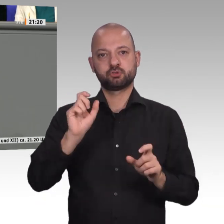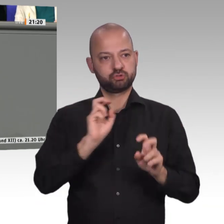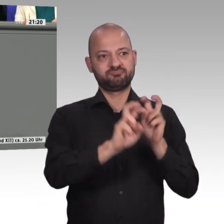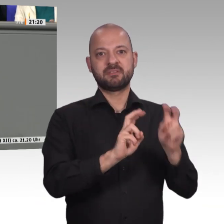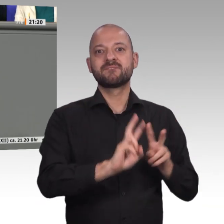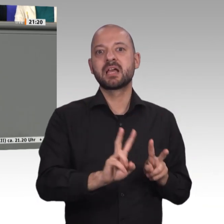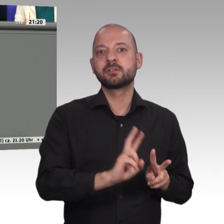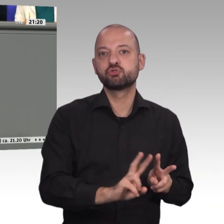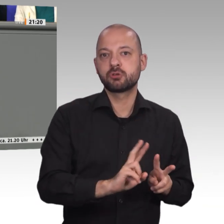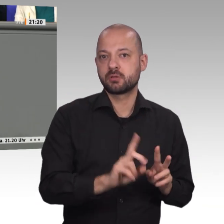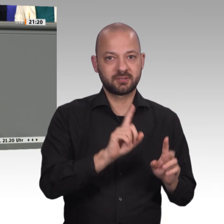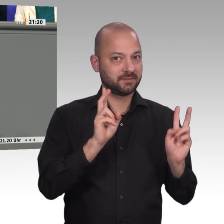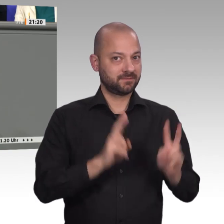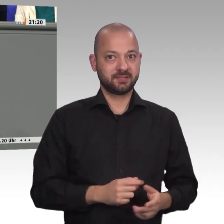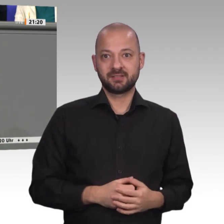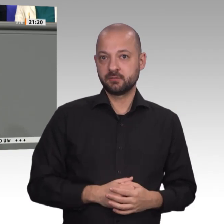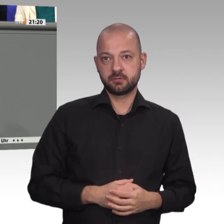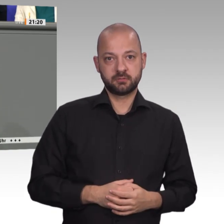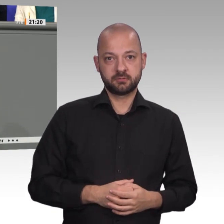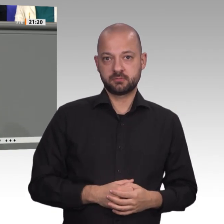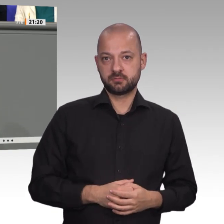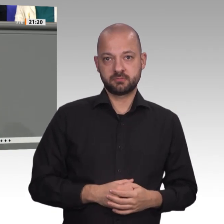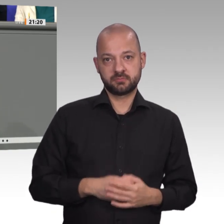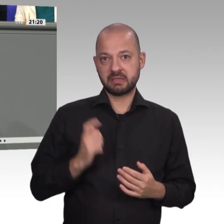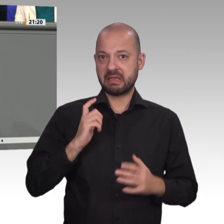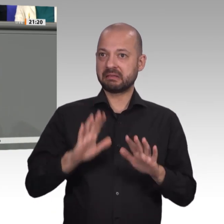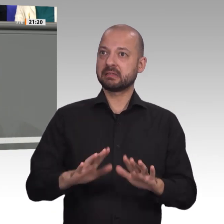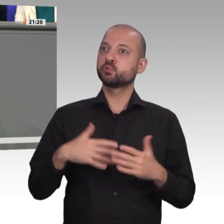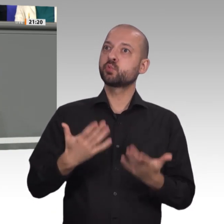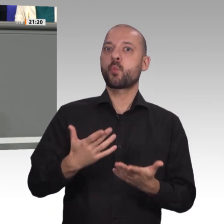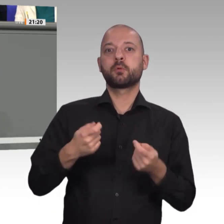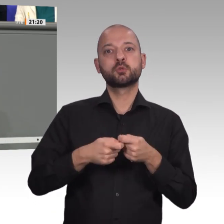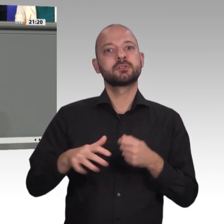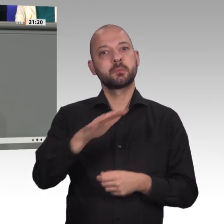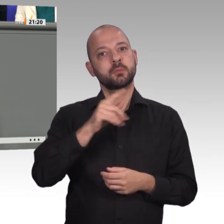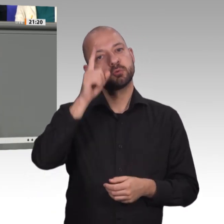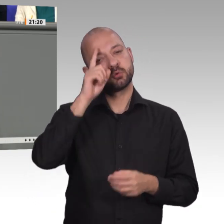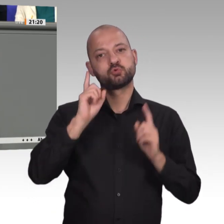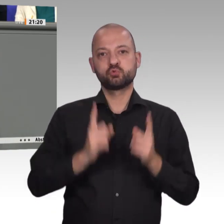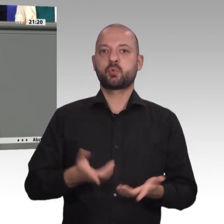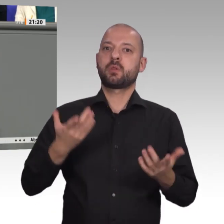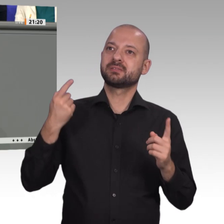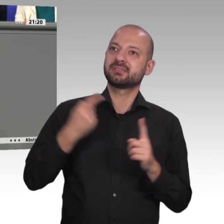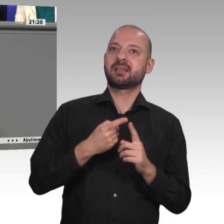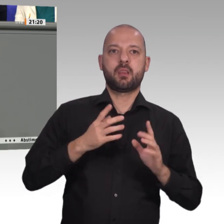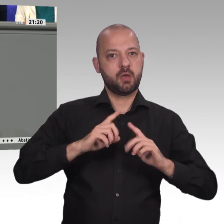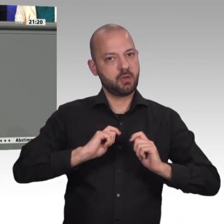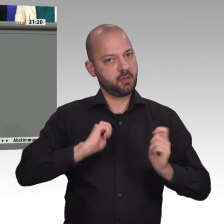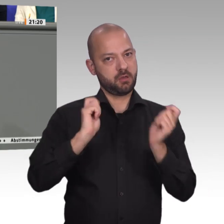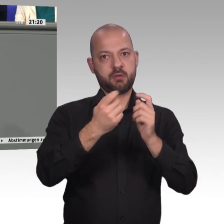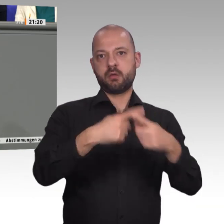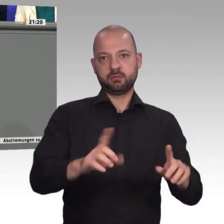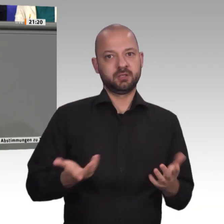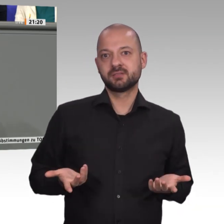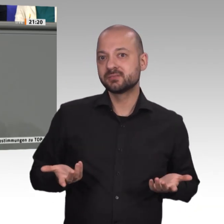Geld arbeiten, für 200 Euro im Durchschnitt pro Monat, und dass sie mit sehr wenigen Perspektiven arbeiten. Denn weniger als 1%